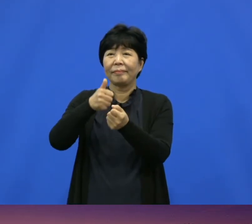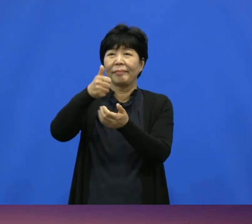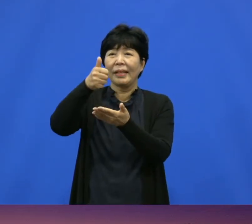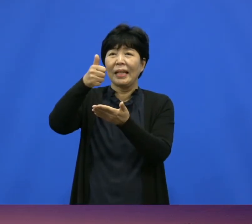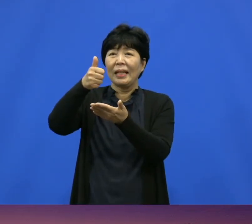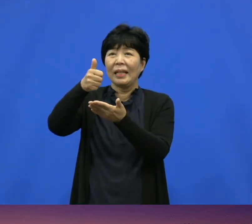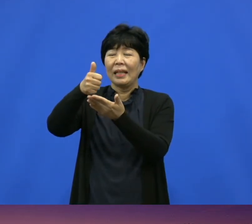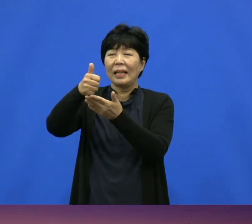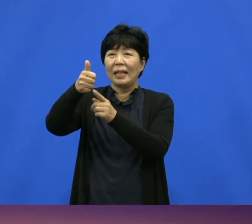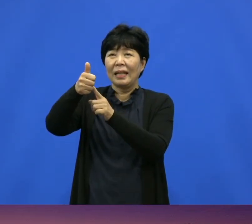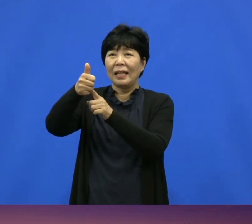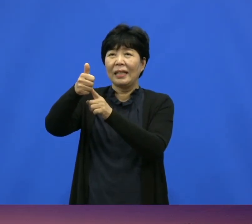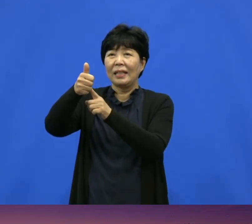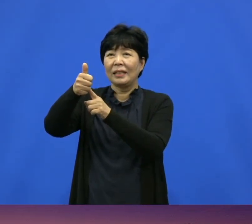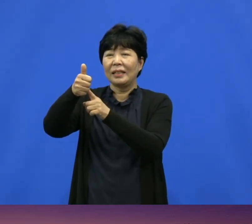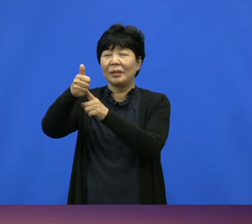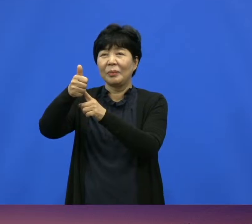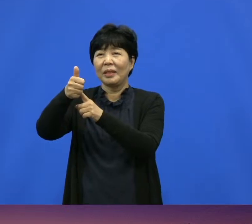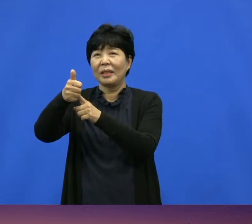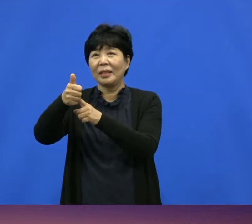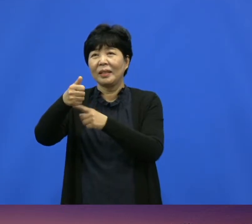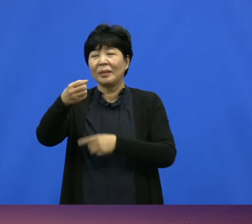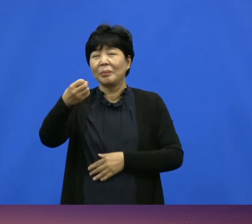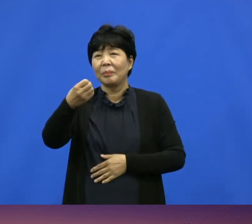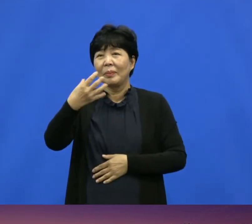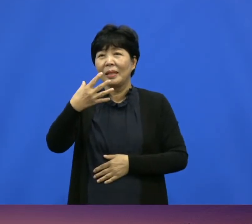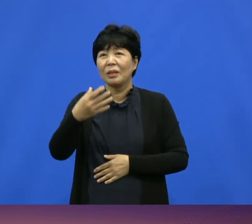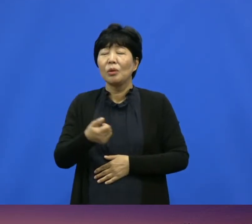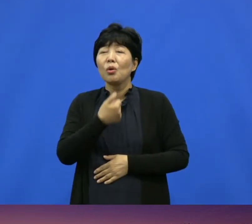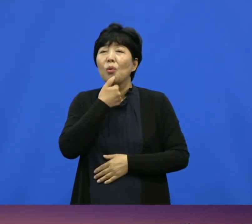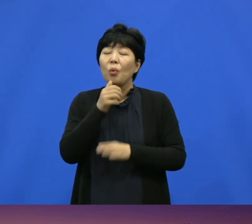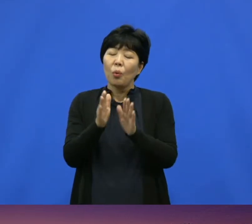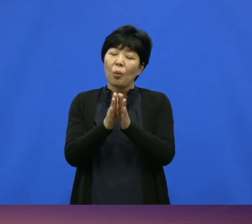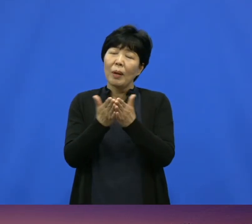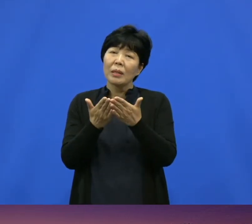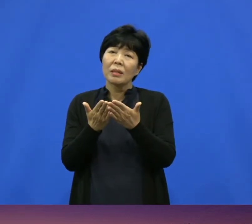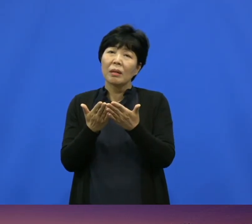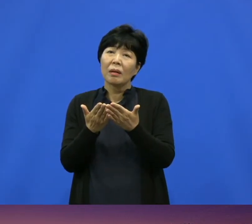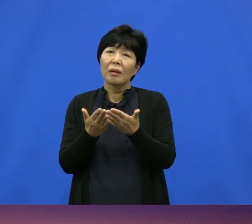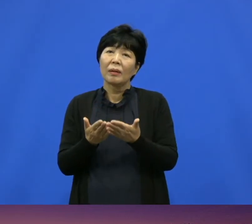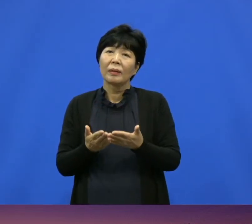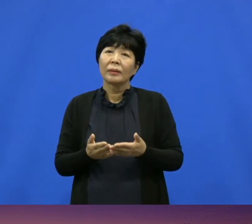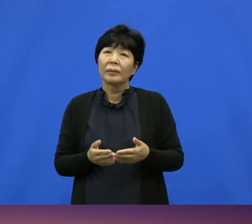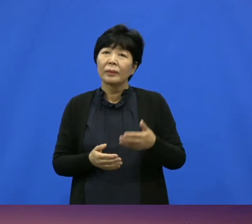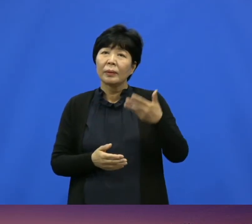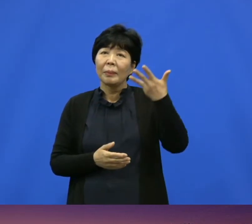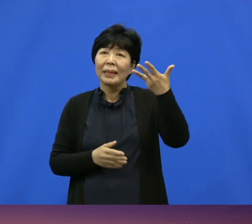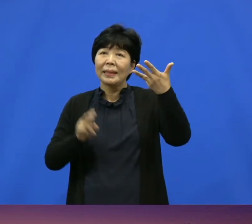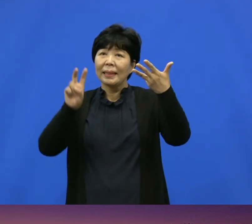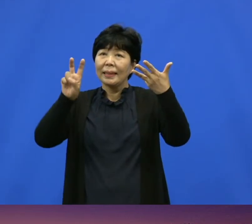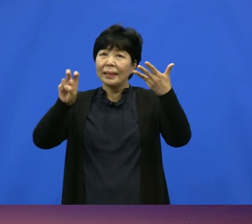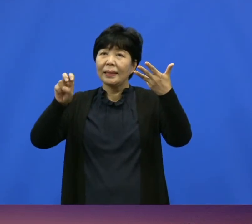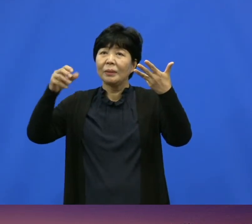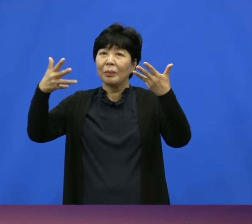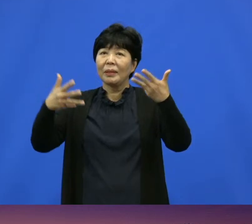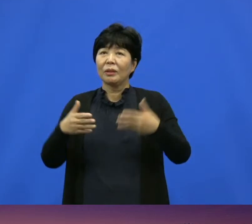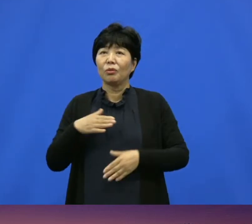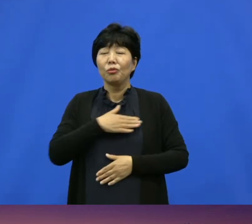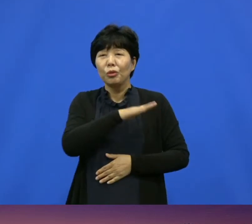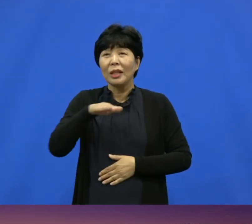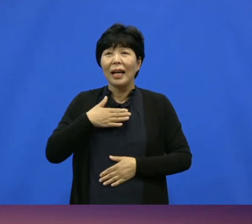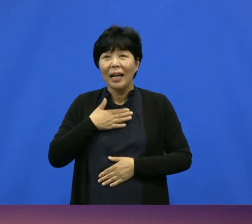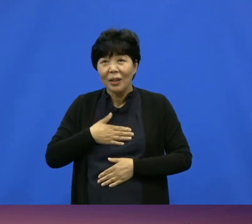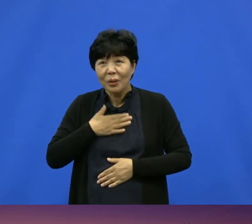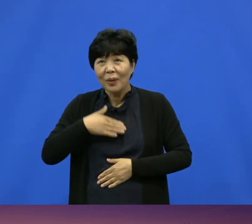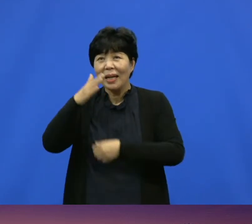이걸 확실하게 가르쳐준 구절이 무슨 구절이에요? 로마서 8장 28절이죠. 우리가 알거니와 하나님을 사랑하는 자,